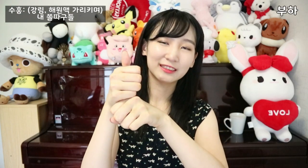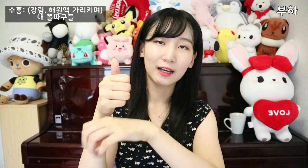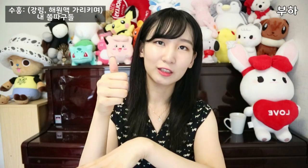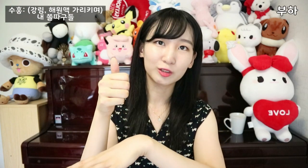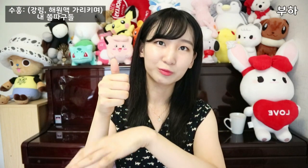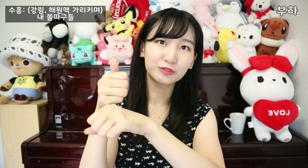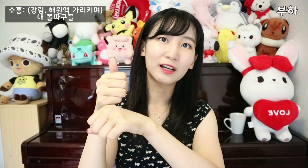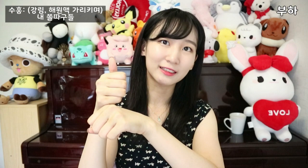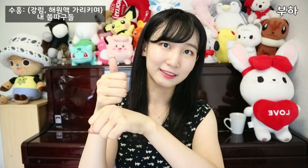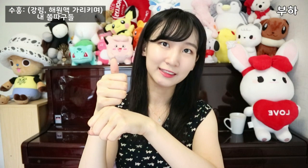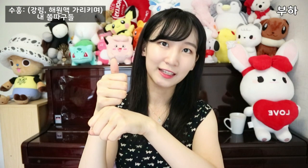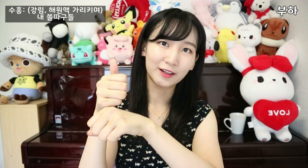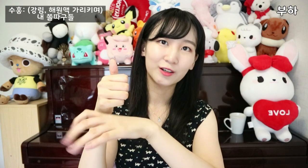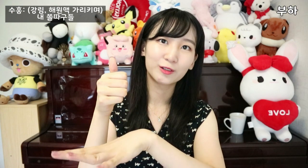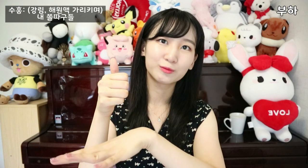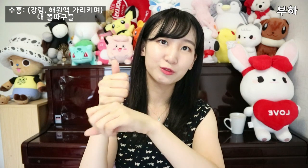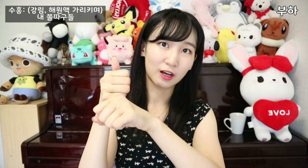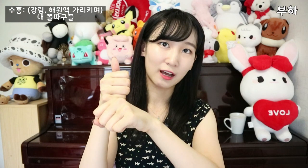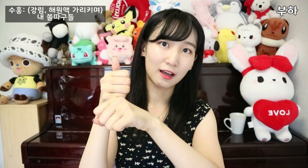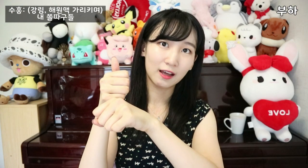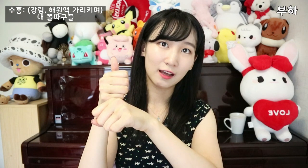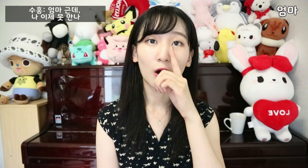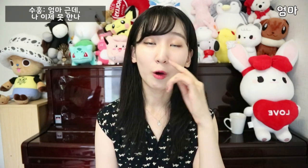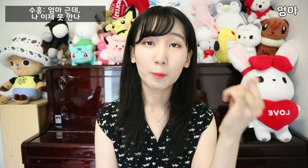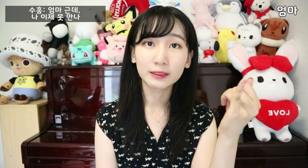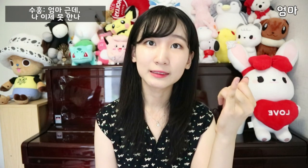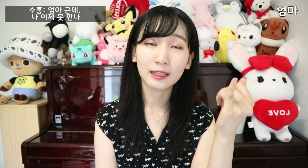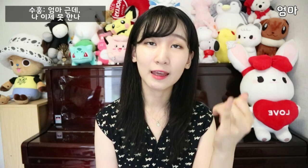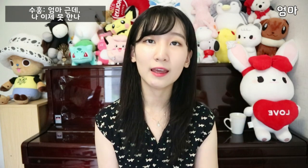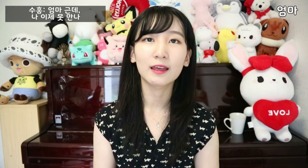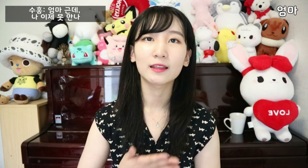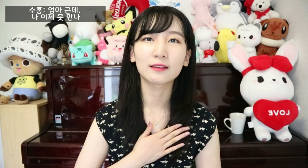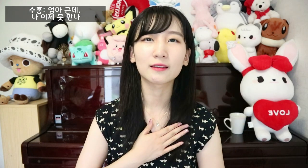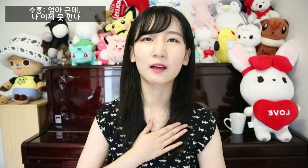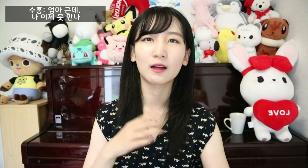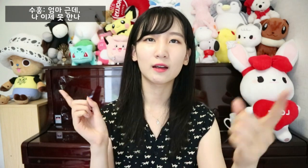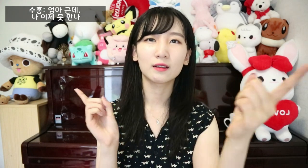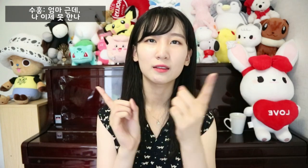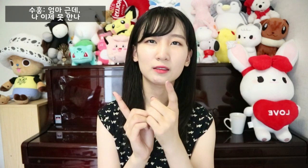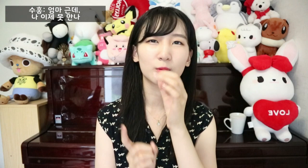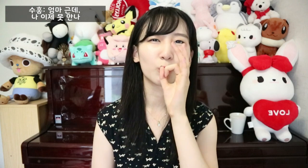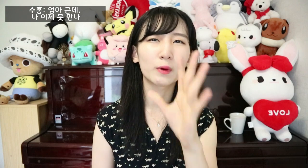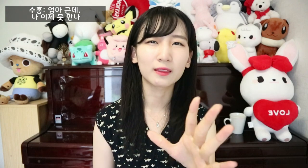쫄따구들. 이건 부하라는 뜻이에요. 부하. 엄마 근데 나 이제 못